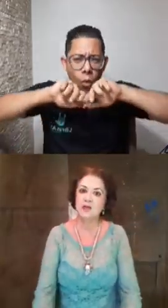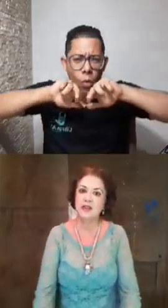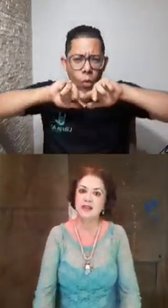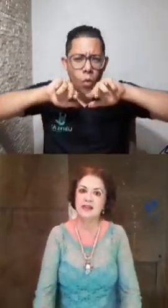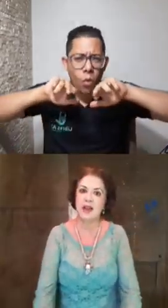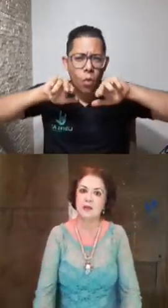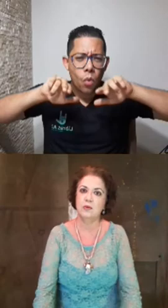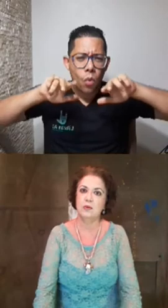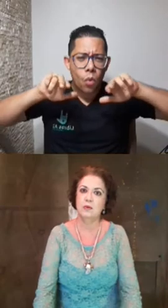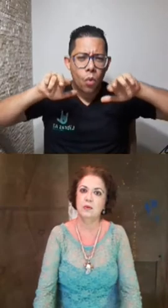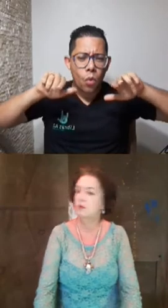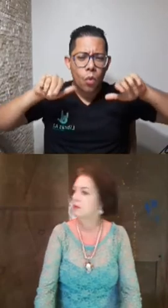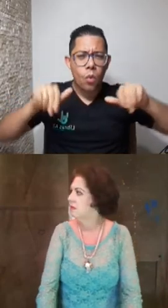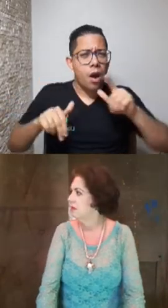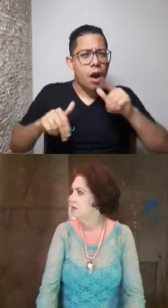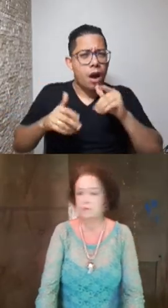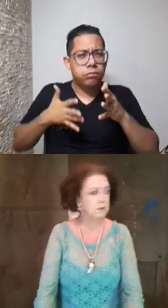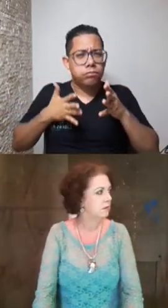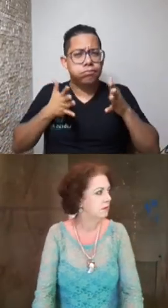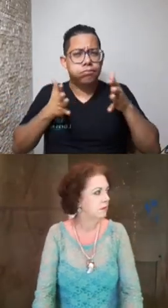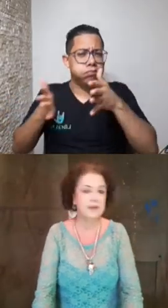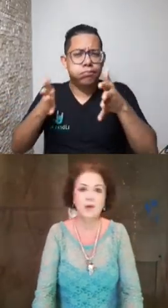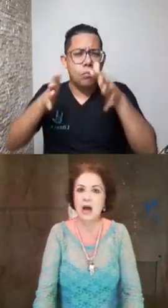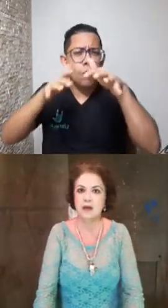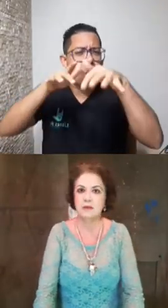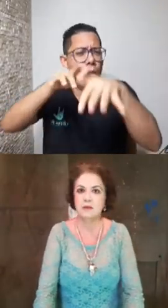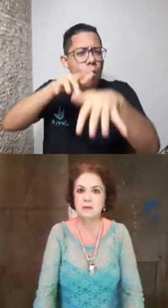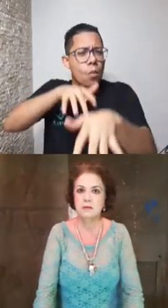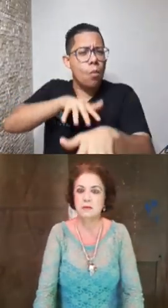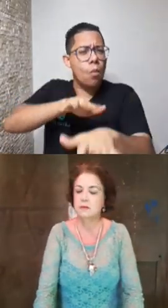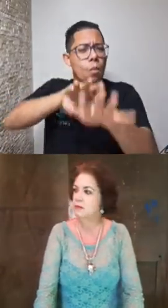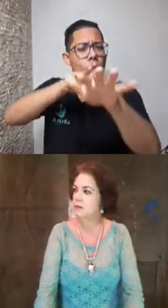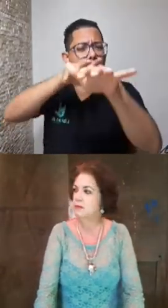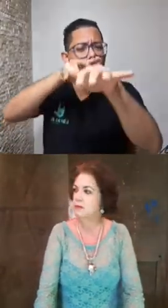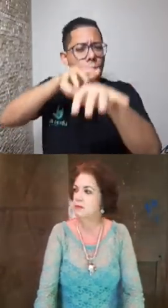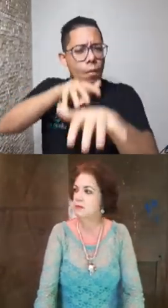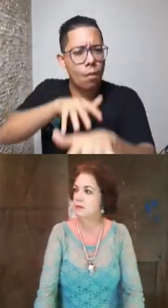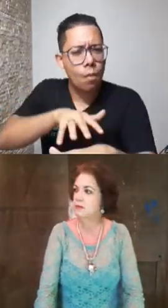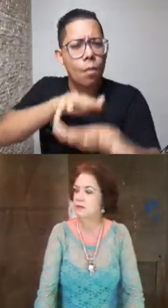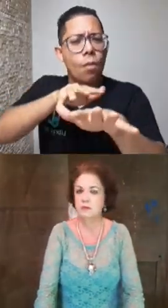areias do deserto. Cadê o mar?